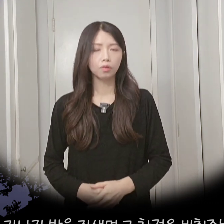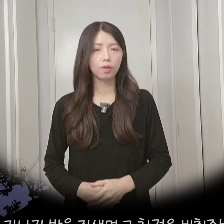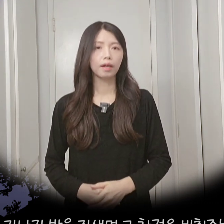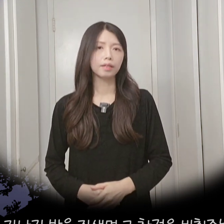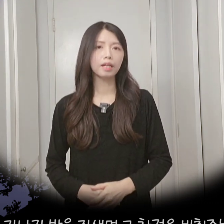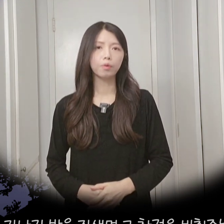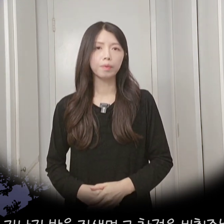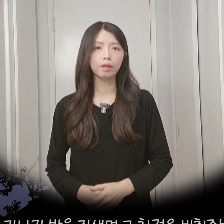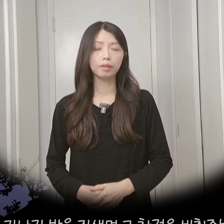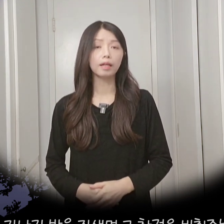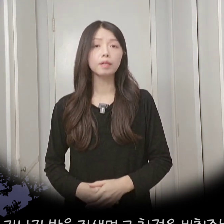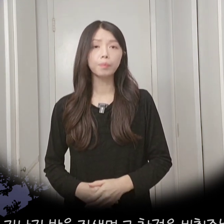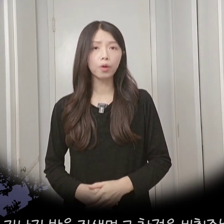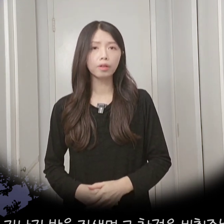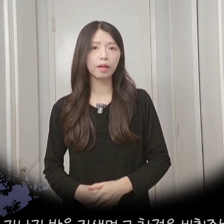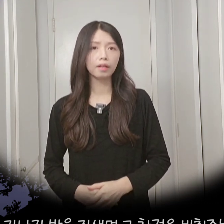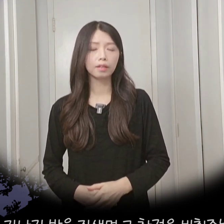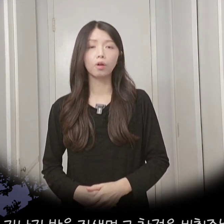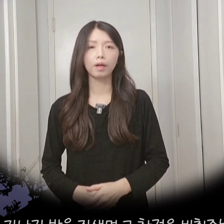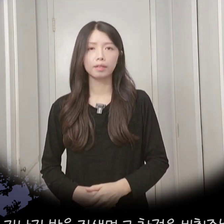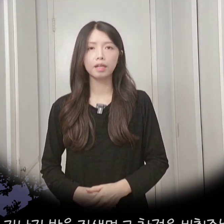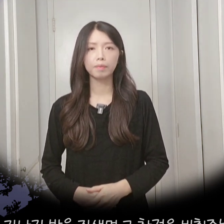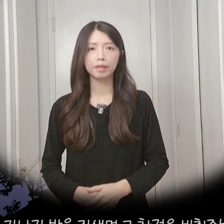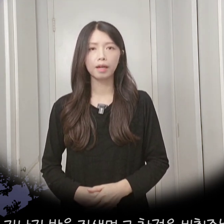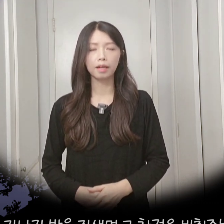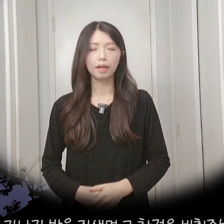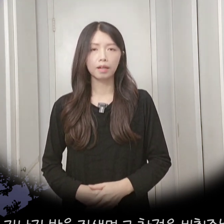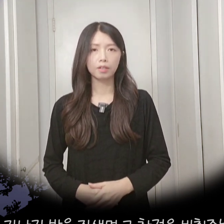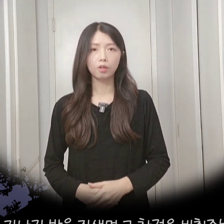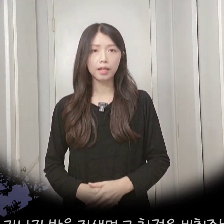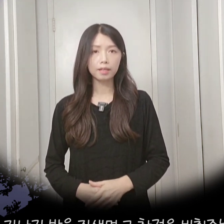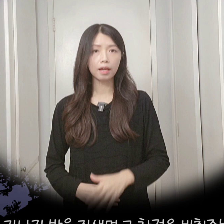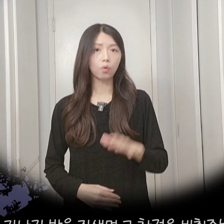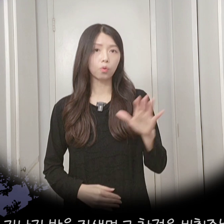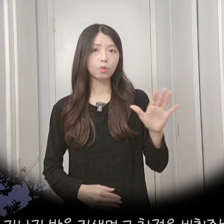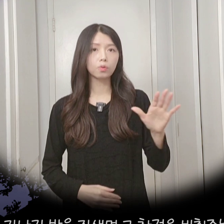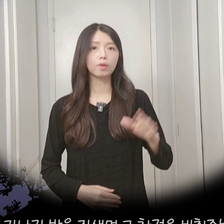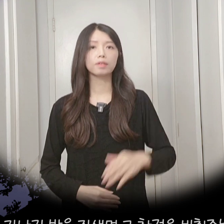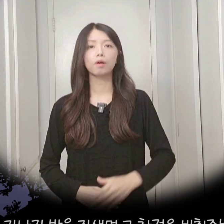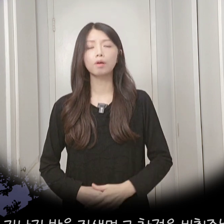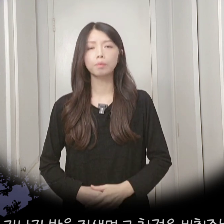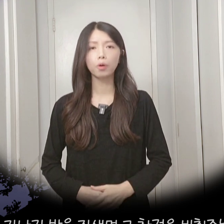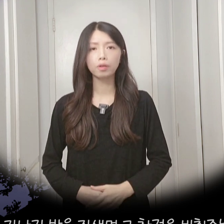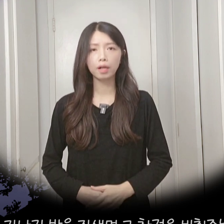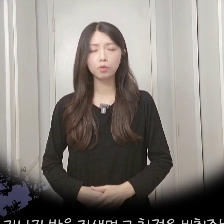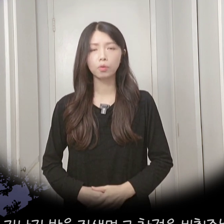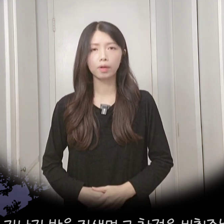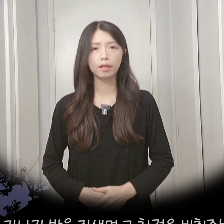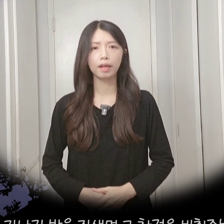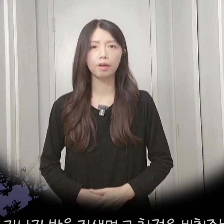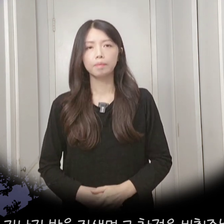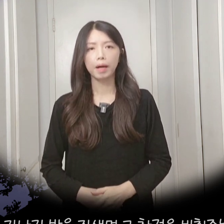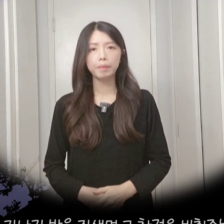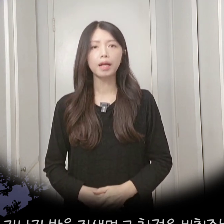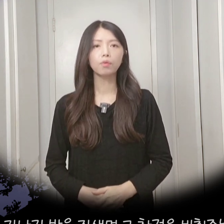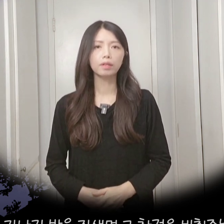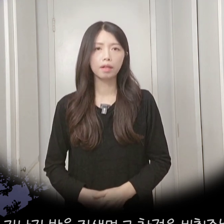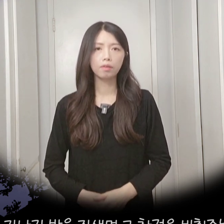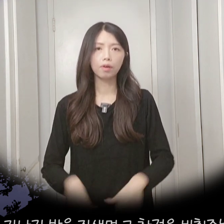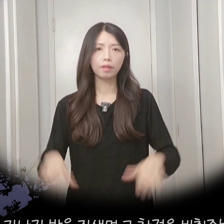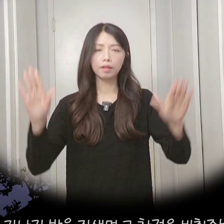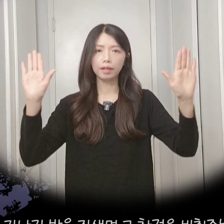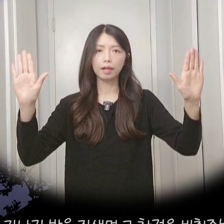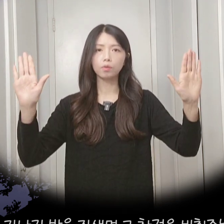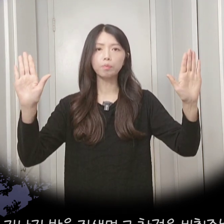부분은 뒤에 가사를 보면 달을 표현한 그런 가사입니다. 그래서 살짝 오른쪽에서 표현을 해주도록 할게요. 밤이라고 한